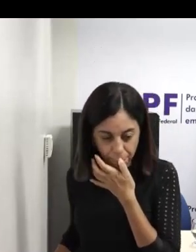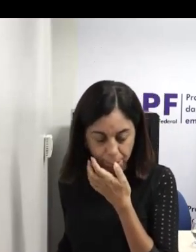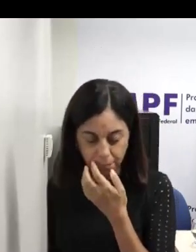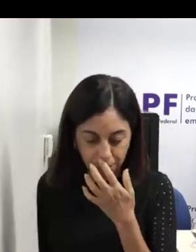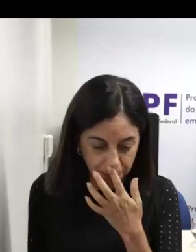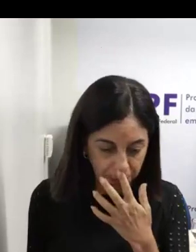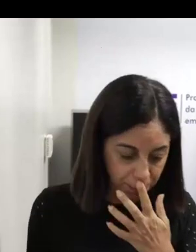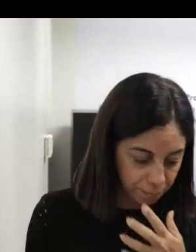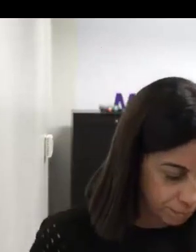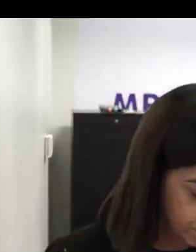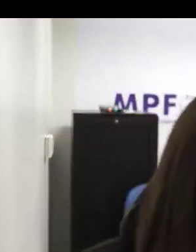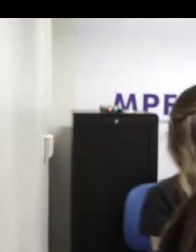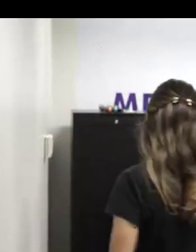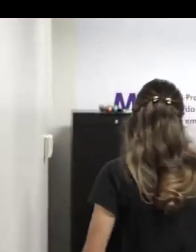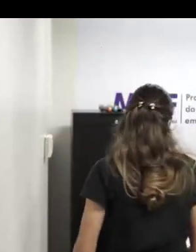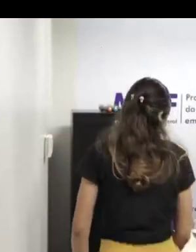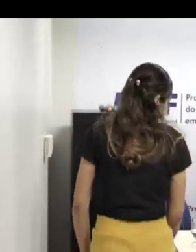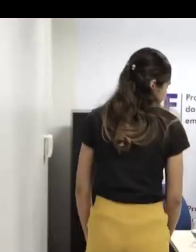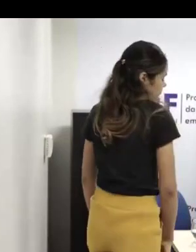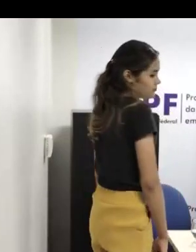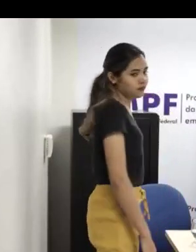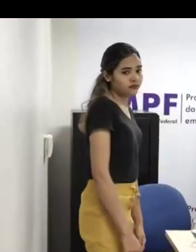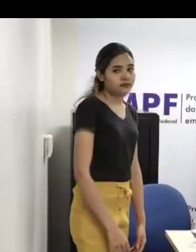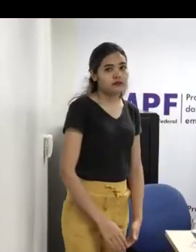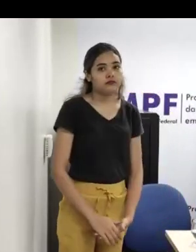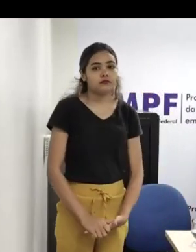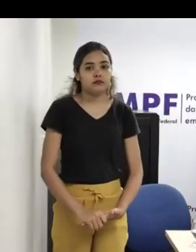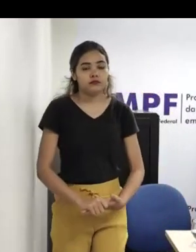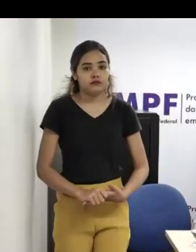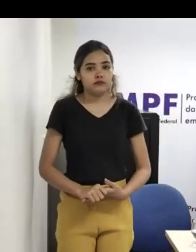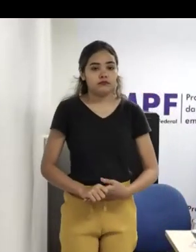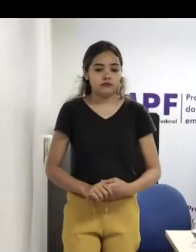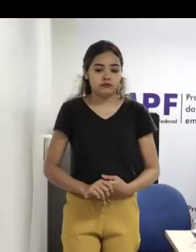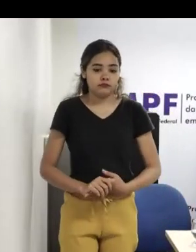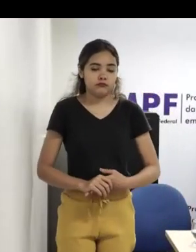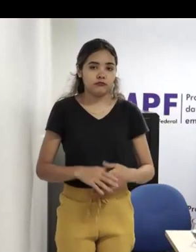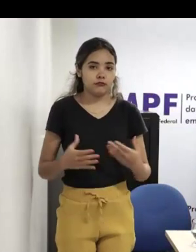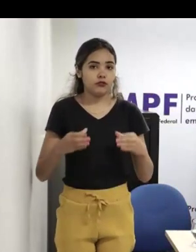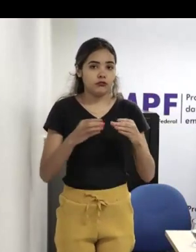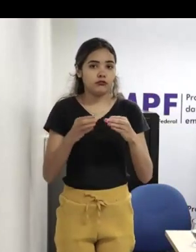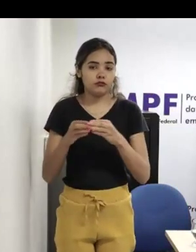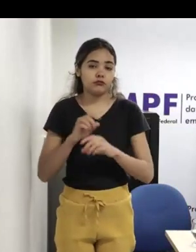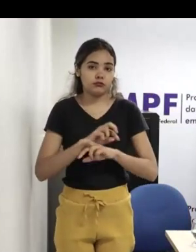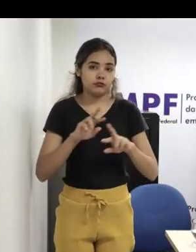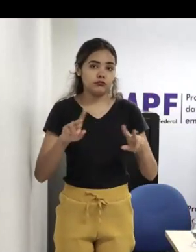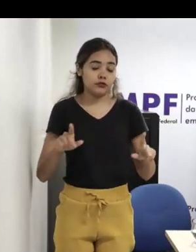trabalho das outras instituições é um trabalho ess temos que ter essa